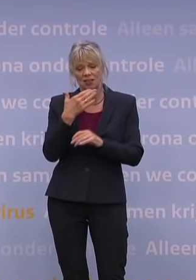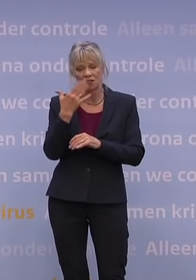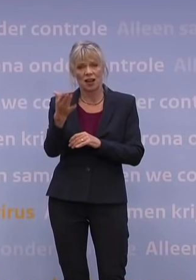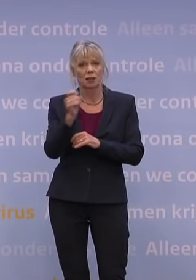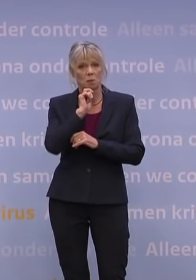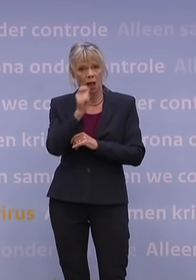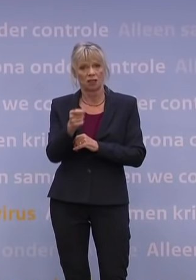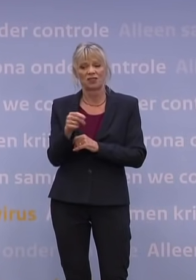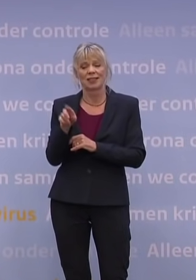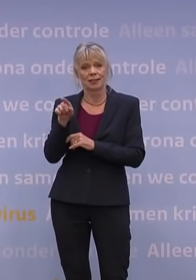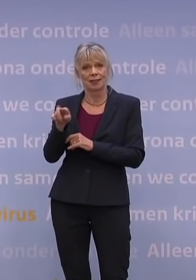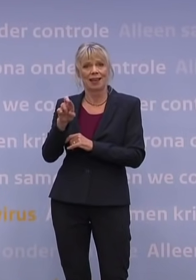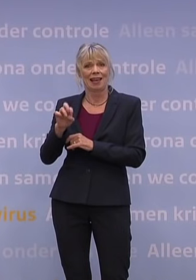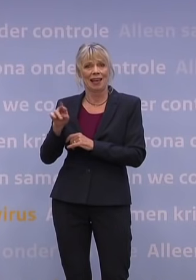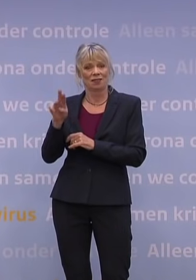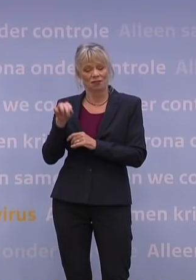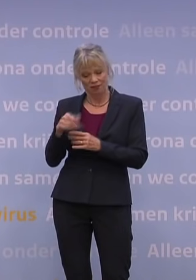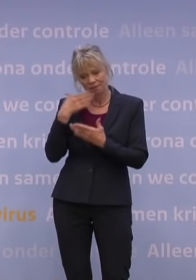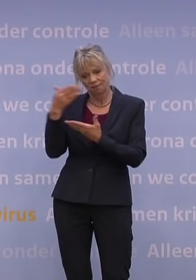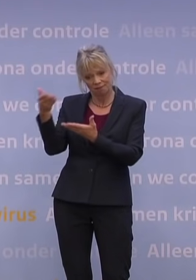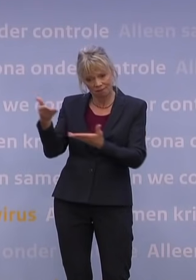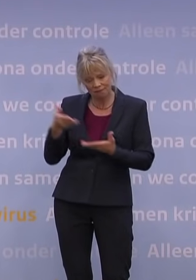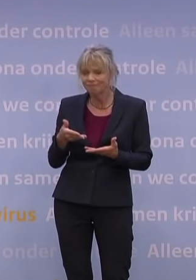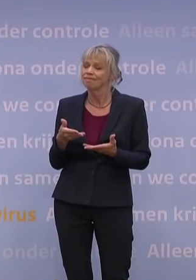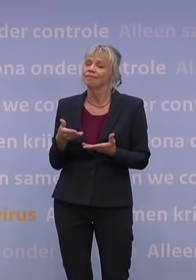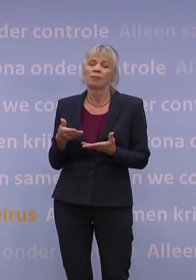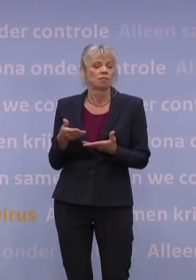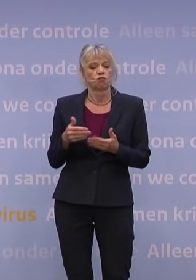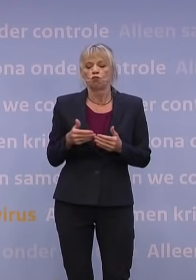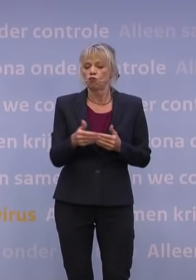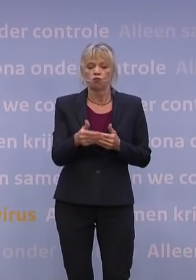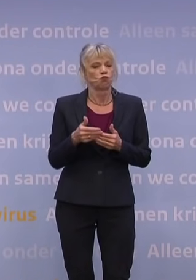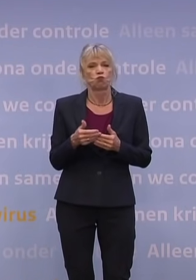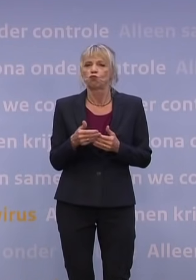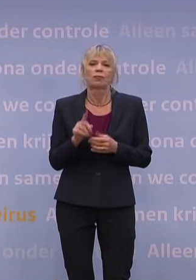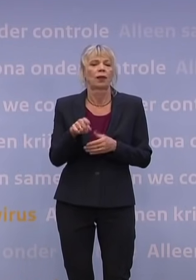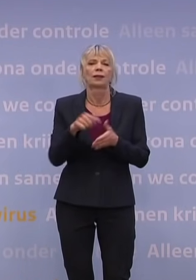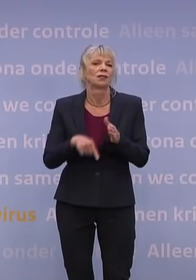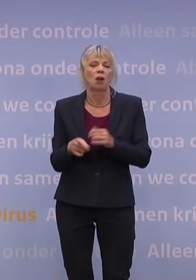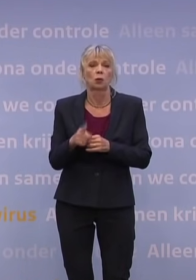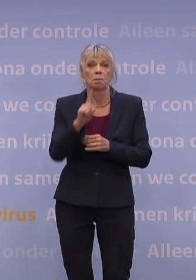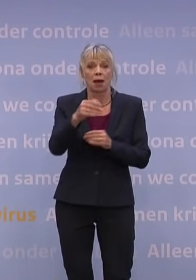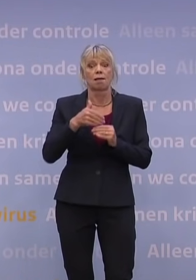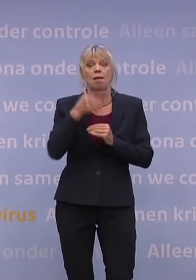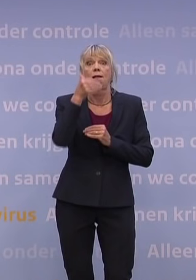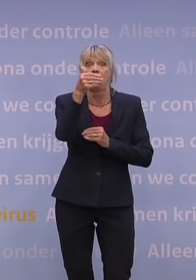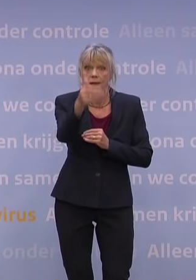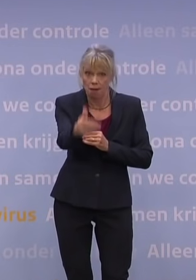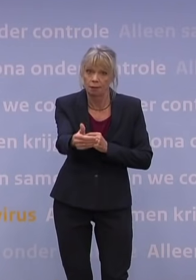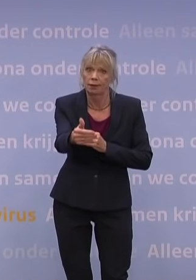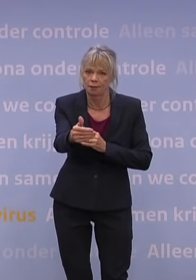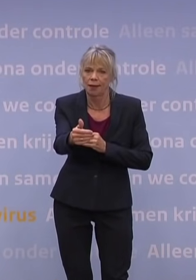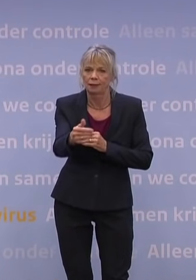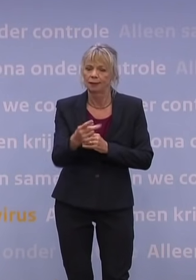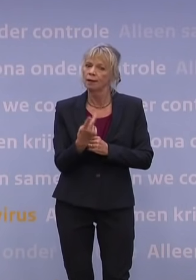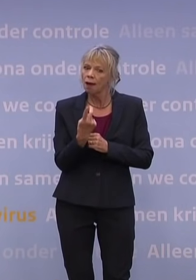korte termijn kun je niks fout doen. Maar de risico's ontstaan op de iets langere termijn. 1,5 meter is wel van